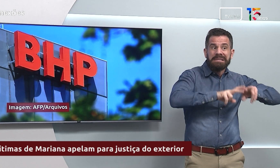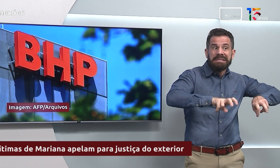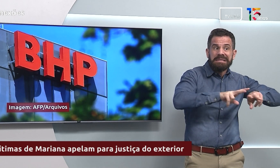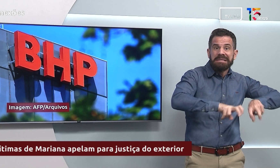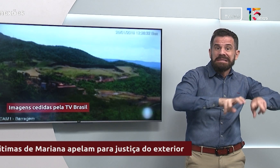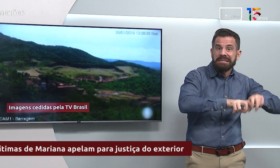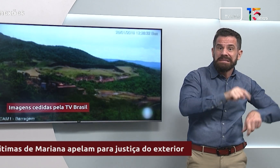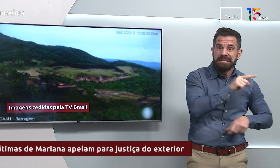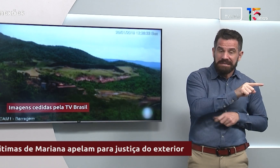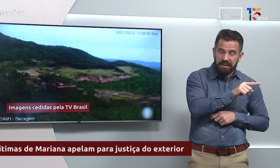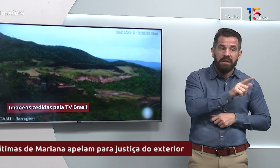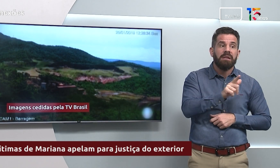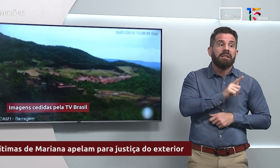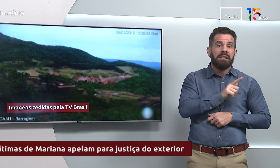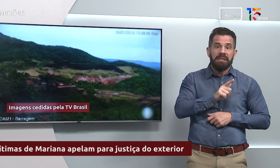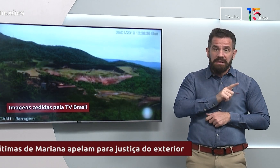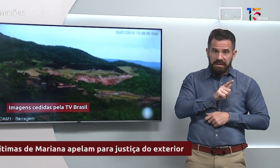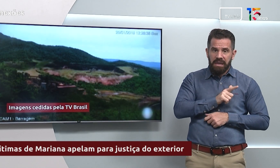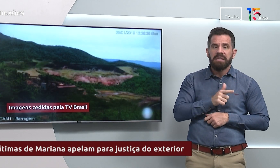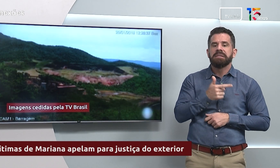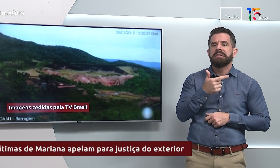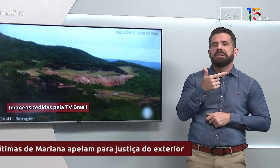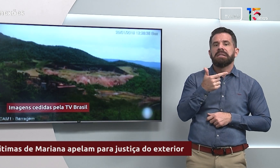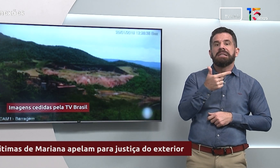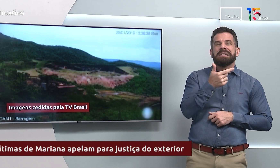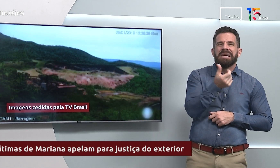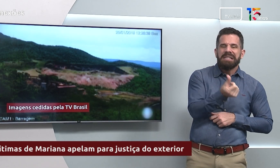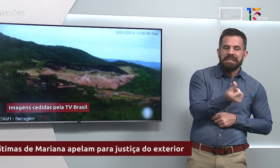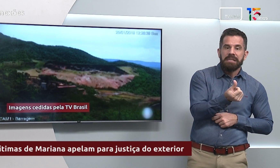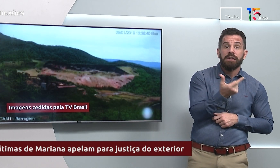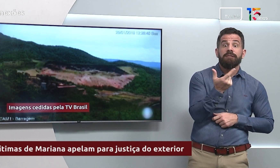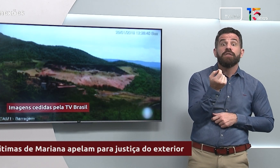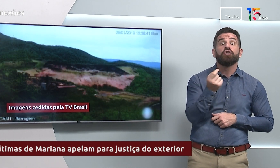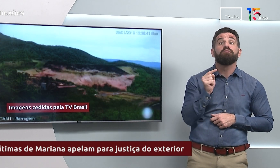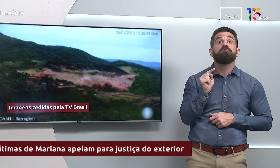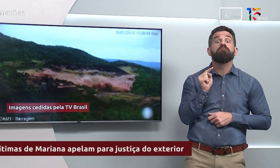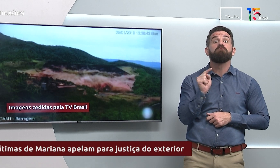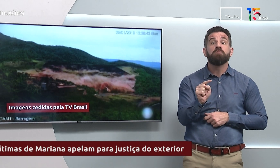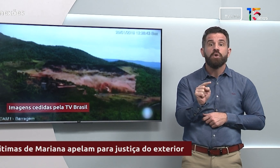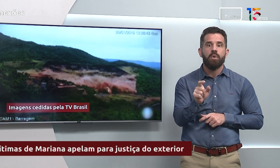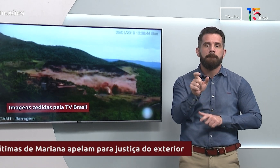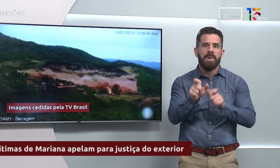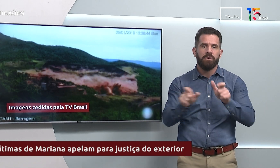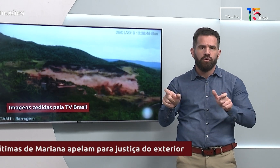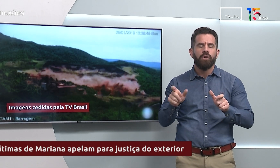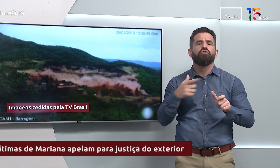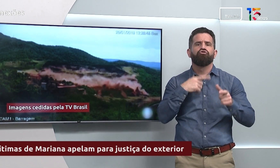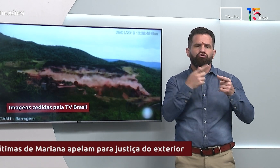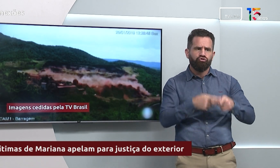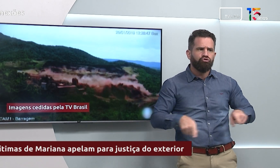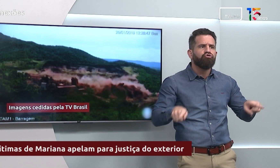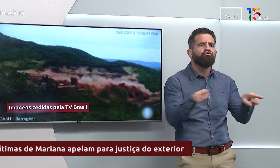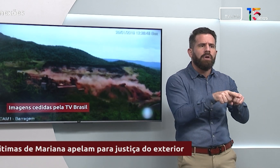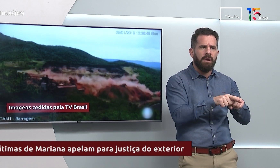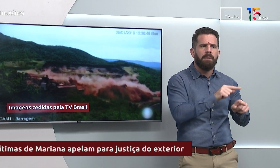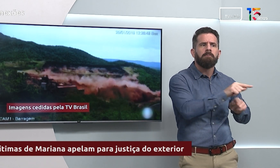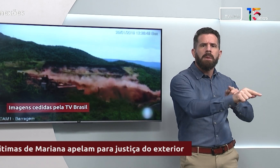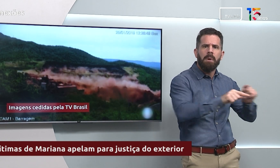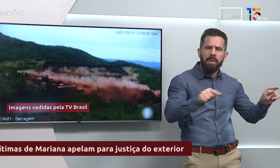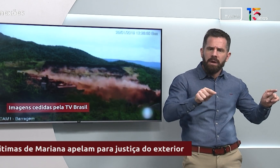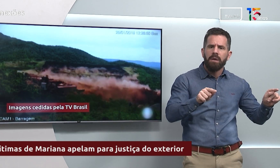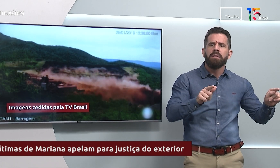mais de 620 mil pessoas que se uniram a 46 mil governos locais e 2 mil